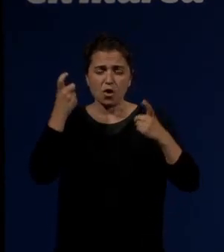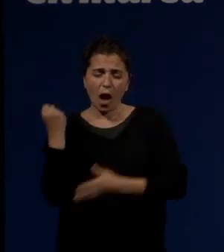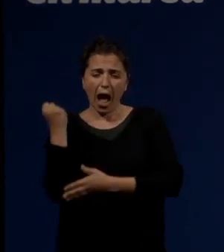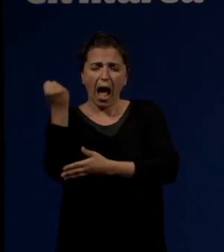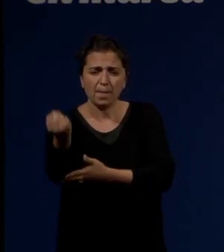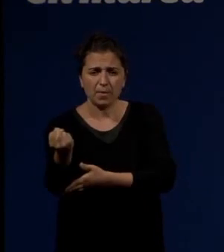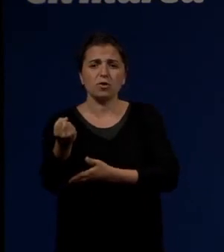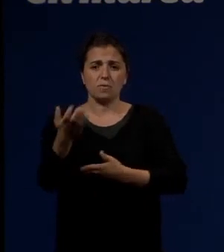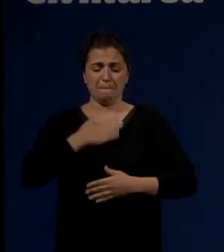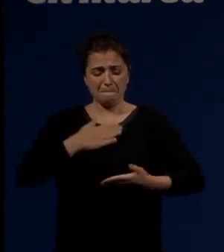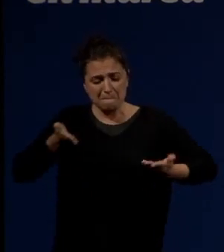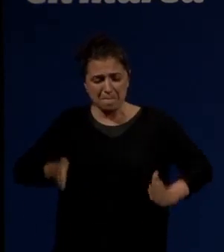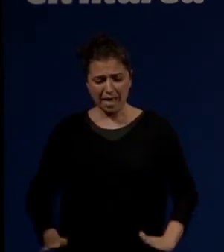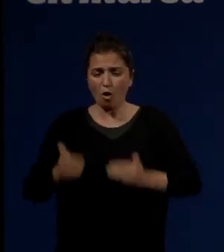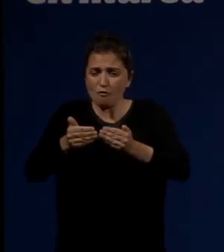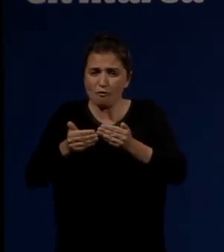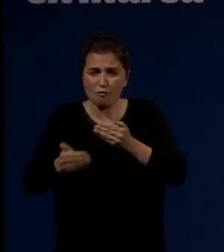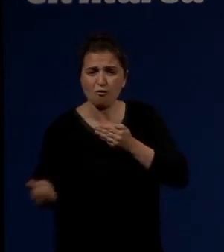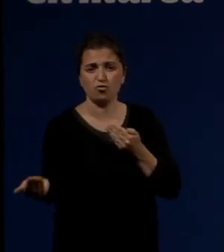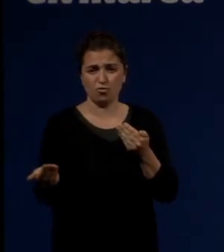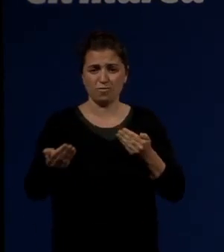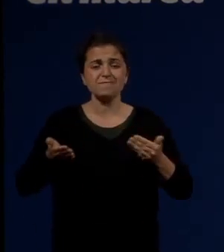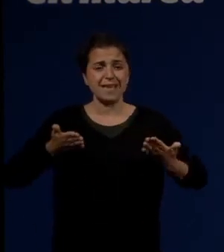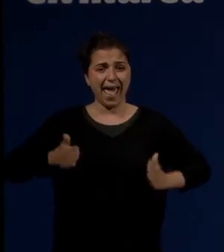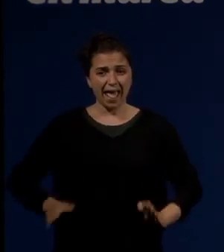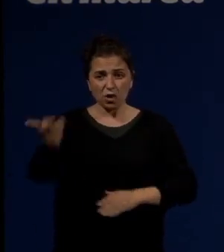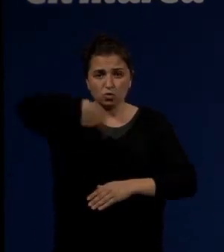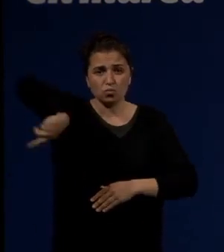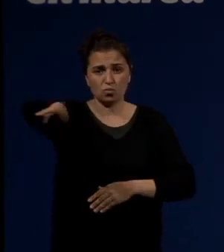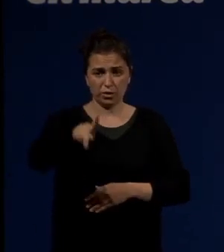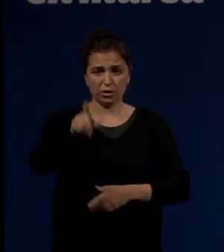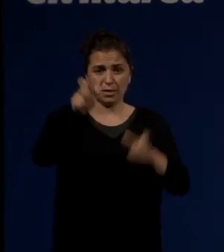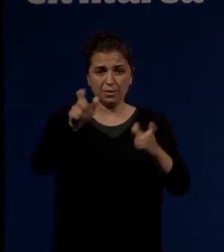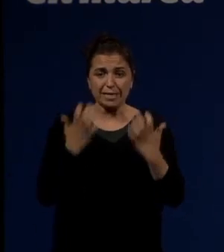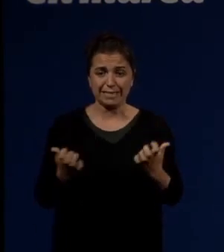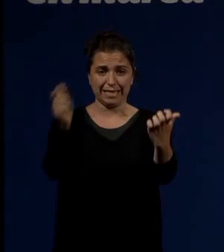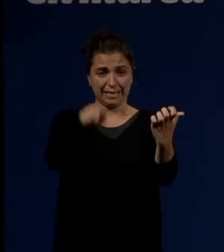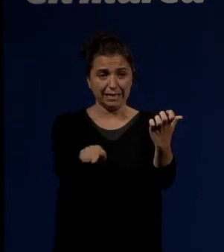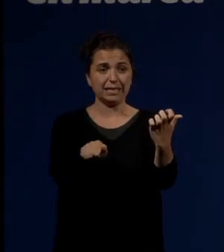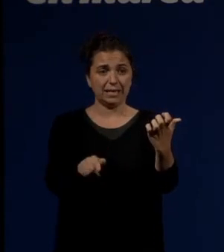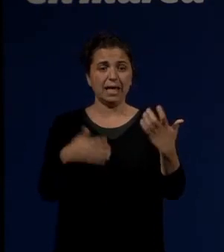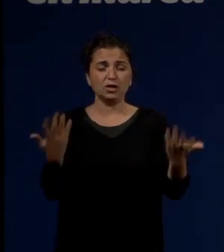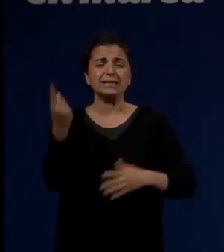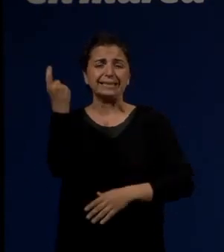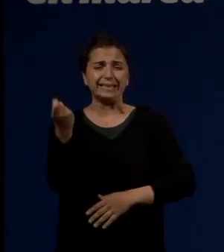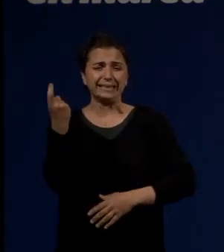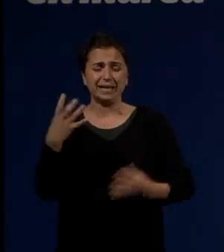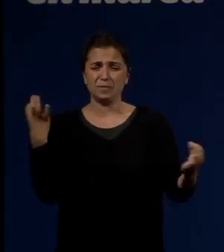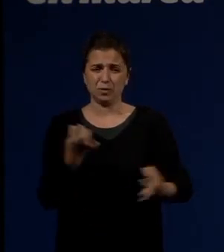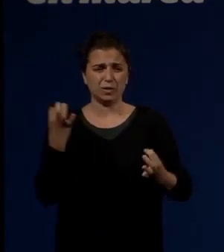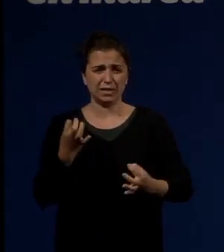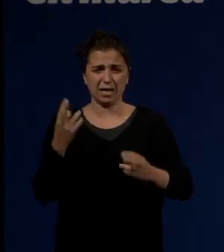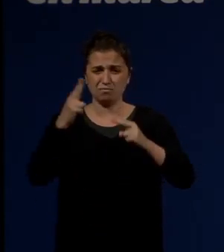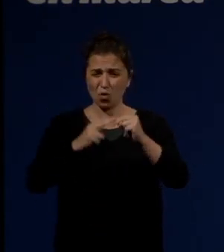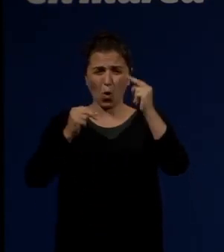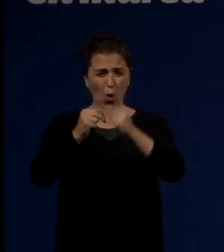do futuro do meu fillo e do futuro do fillo de moitos de vós e das persoas que estades hoxe aí sentadas? Necesitamos construílo